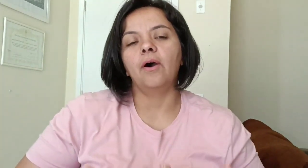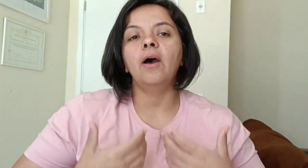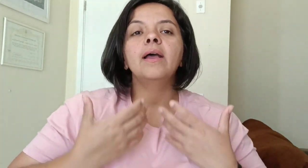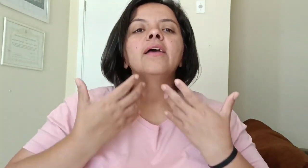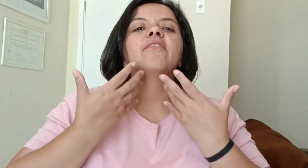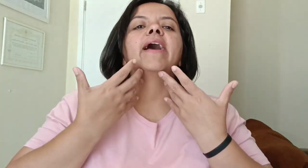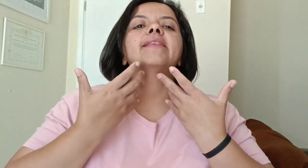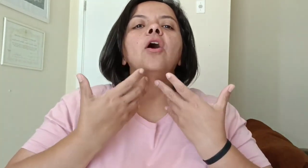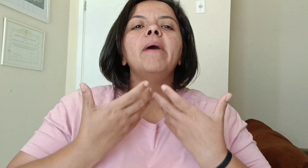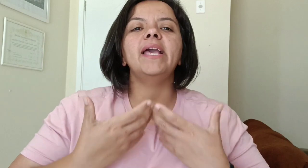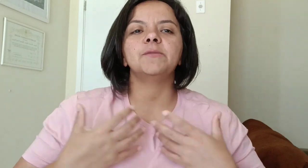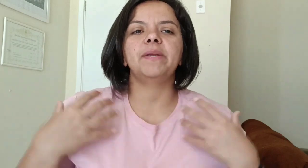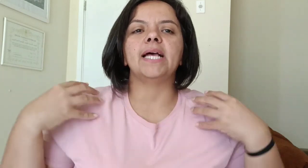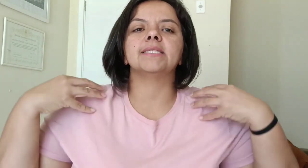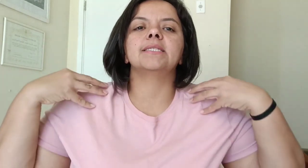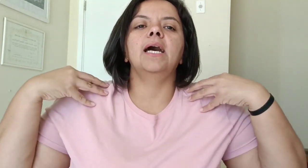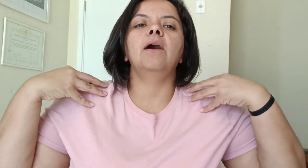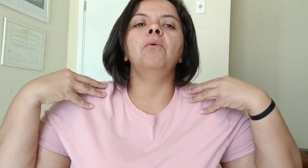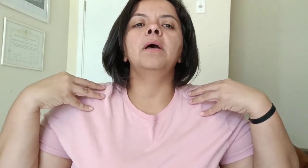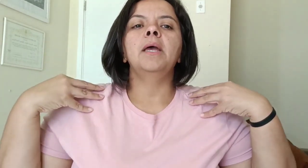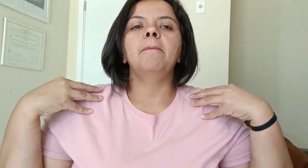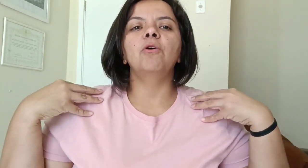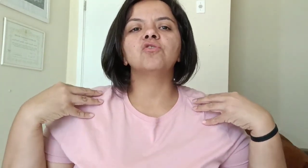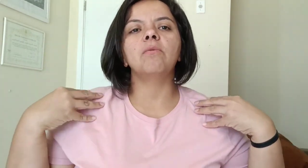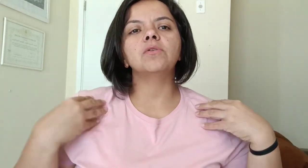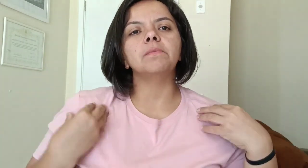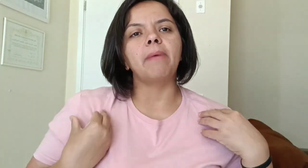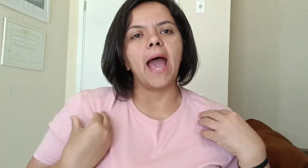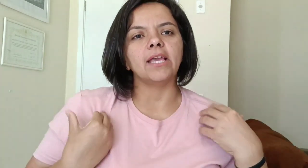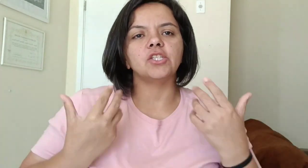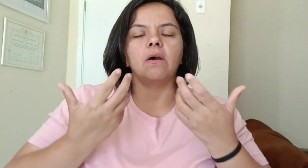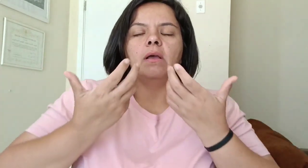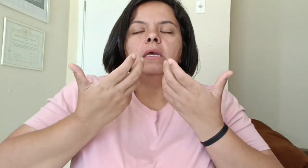Ó, vai até uma respiração, meus ombros baixam, ó.